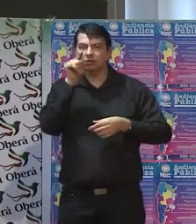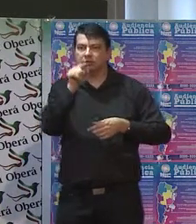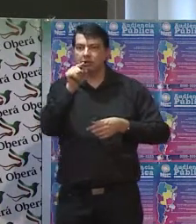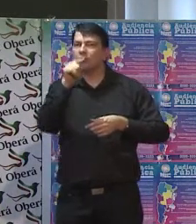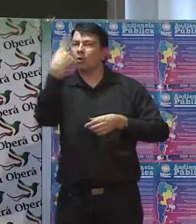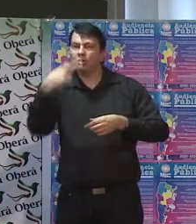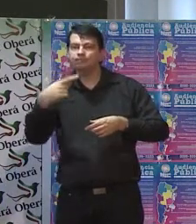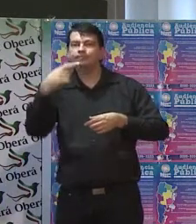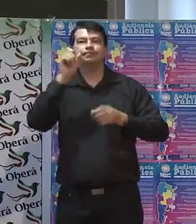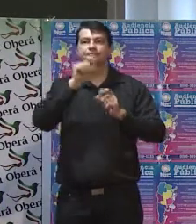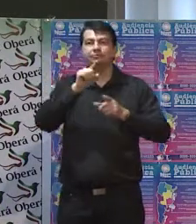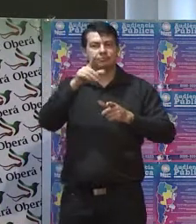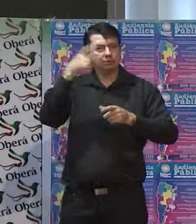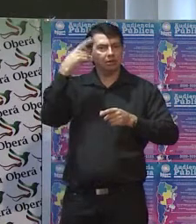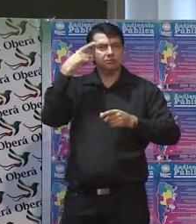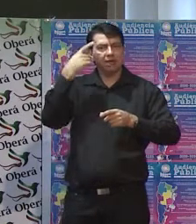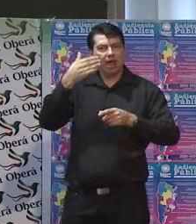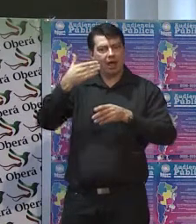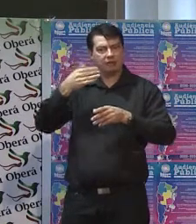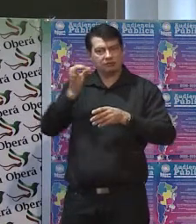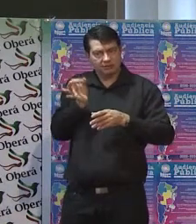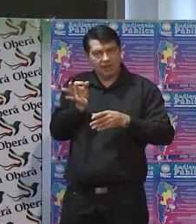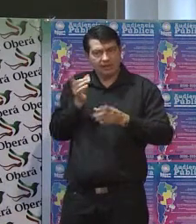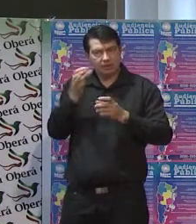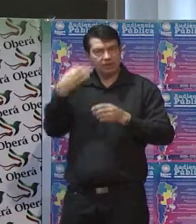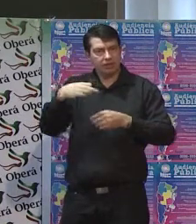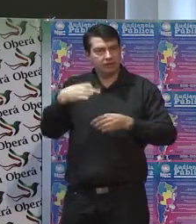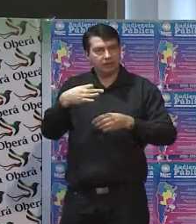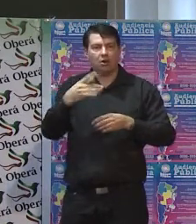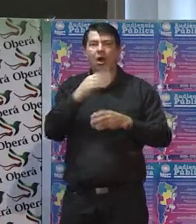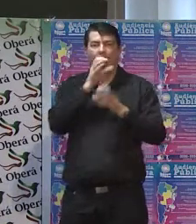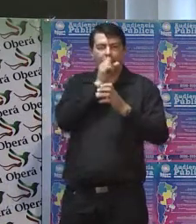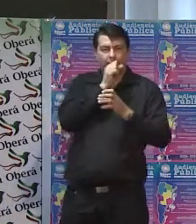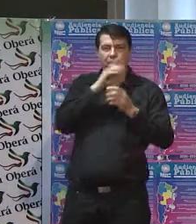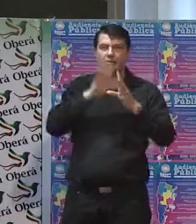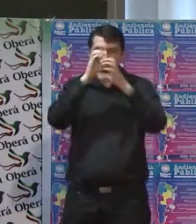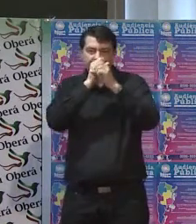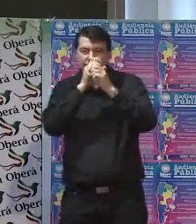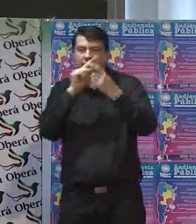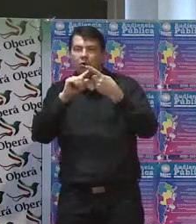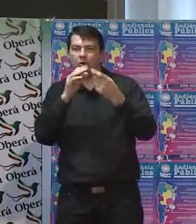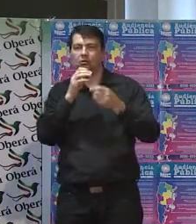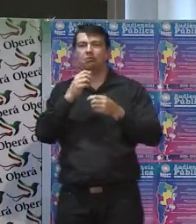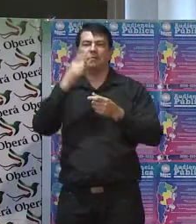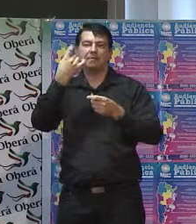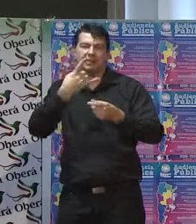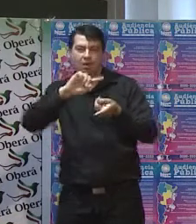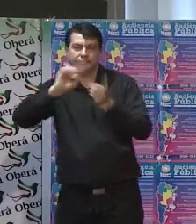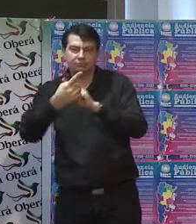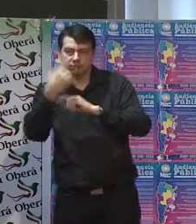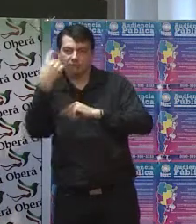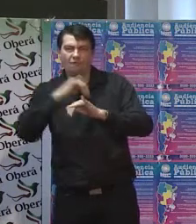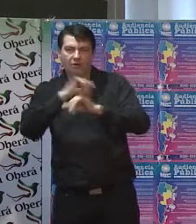en la radio como la televisión ocultan cosas que no sabemos y por ahí lo digo de buena manera, que hay